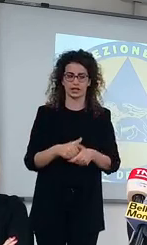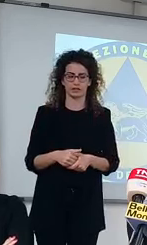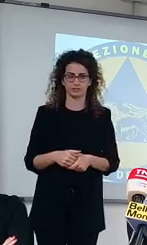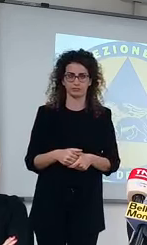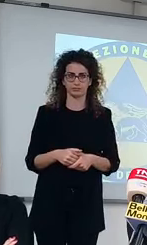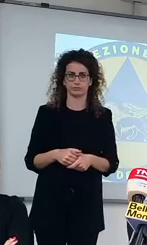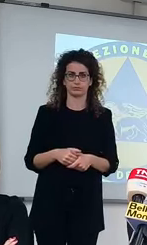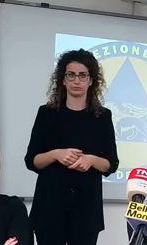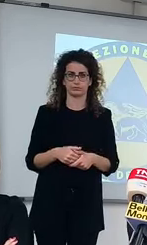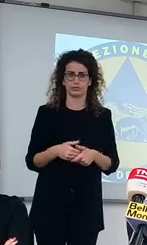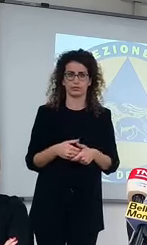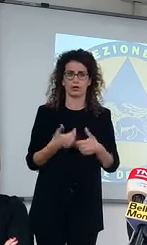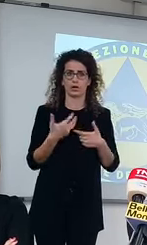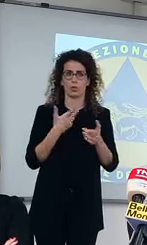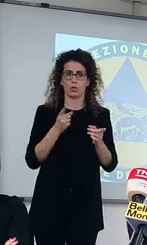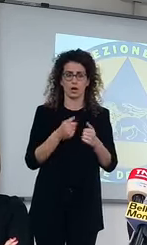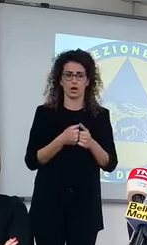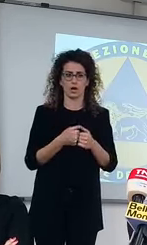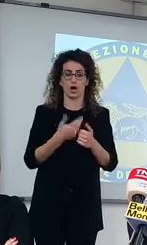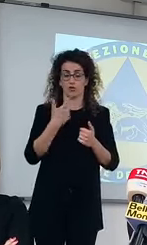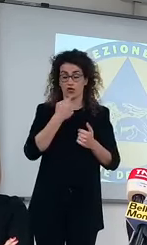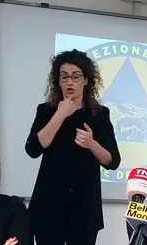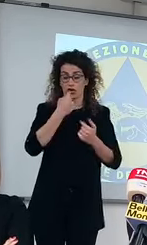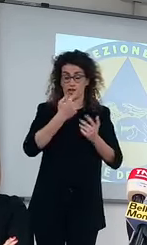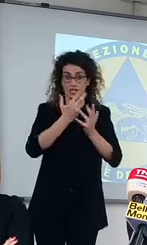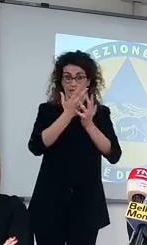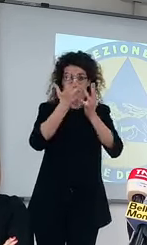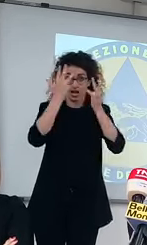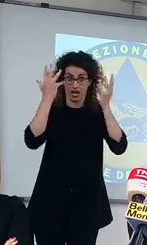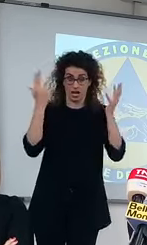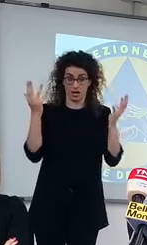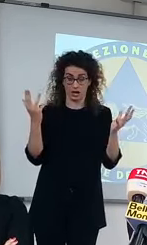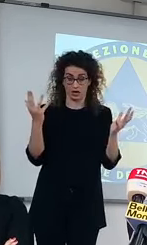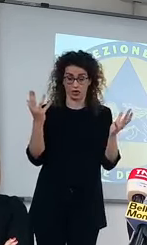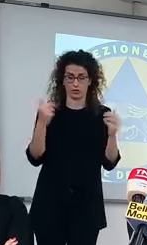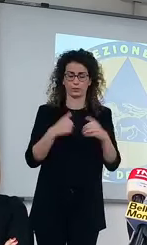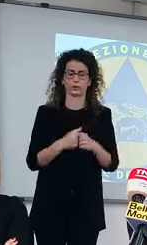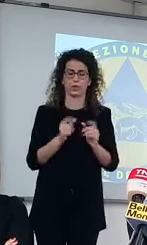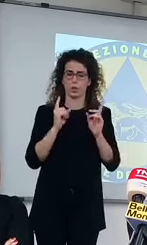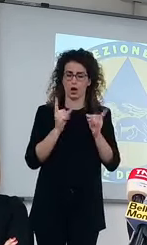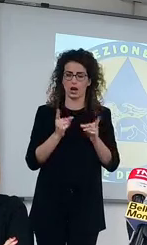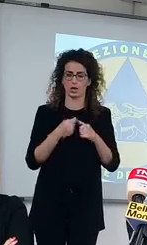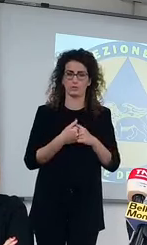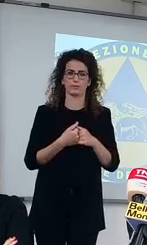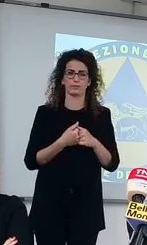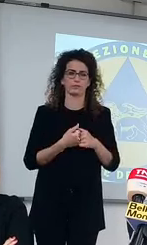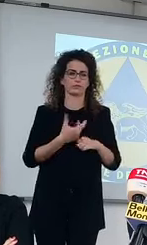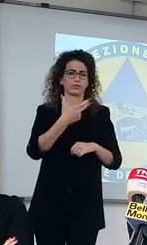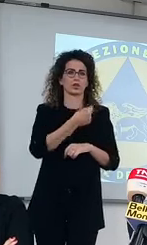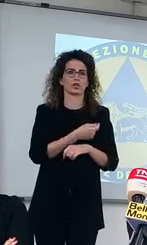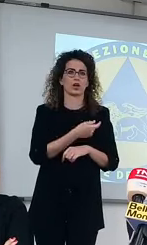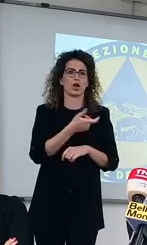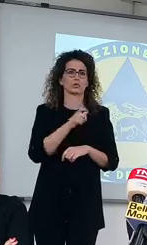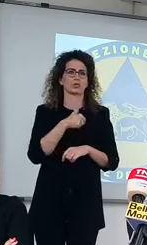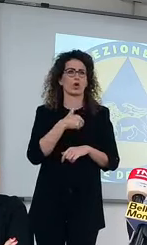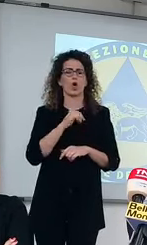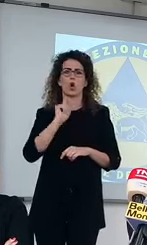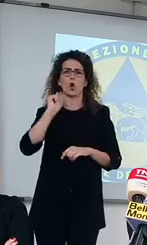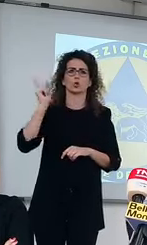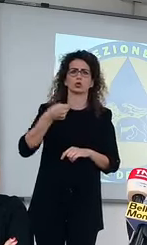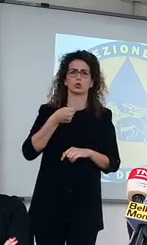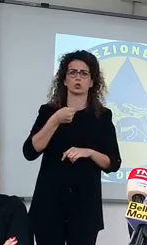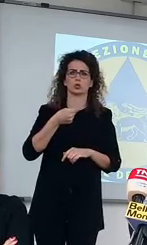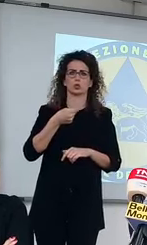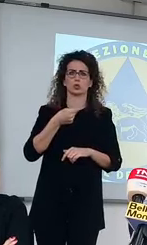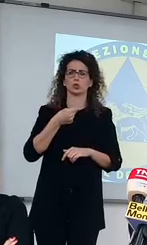sono esattamente i vaccini, lo voglio scandire bene, non che noi abbiamo fatto perché come tutti facevano, no, noi ne abbiamo